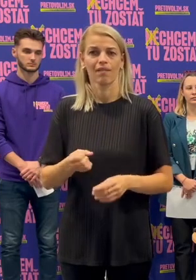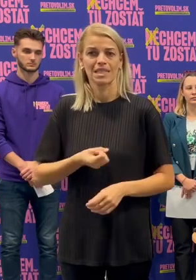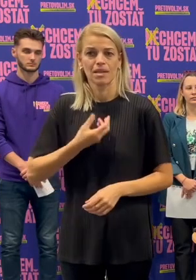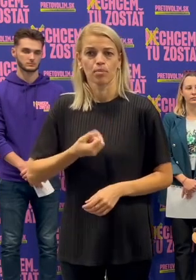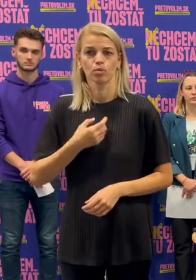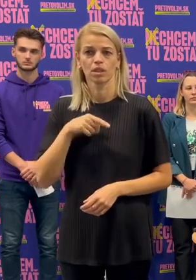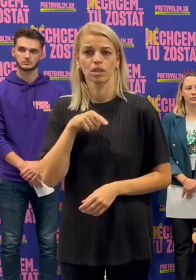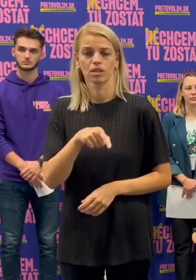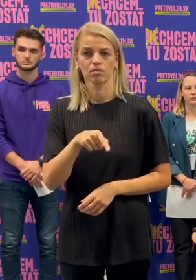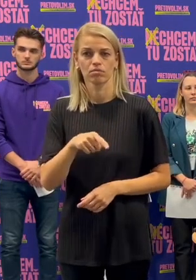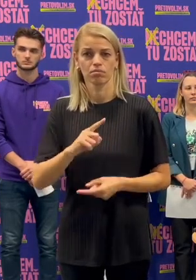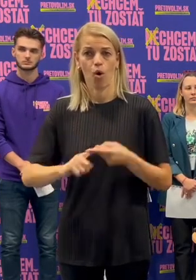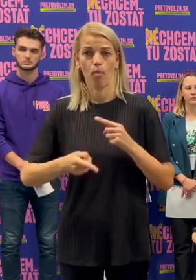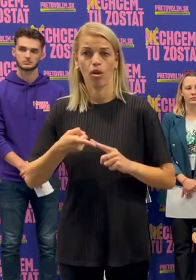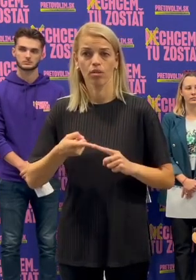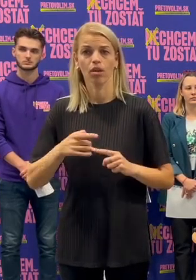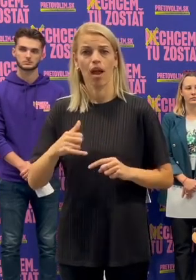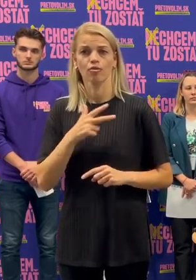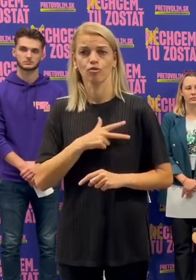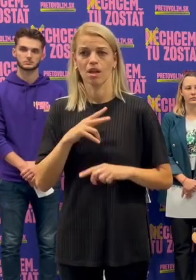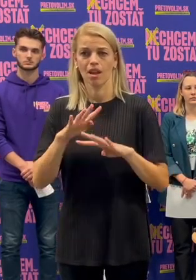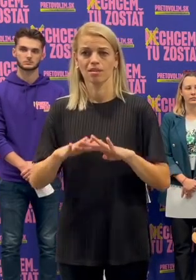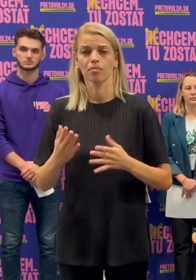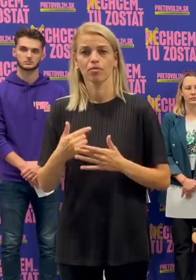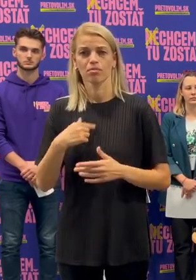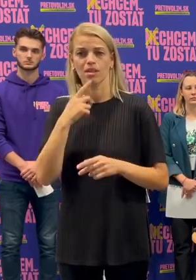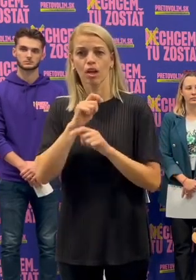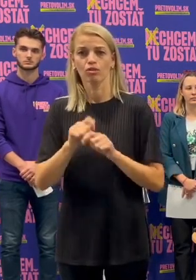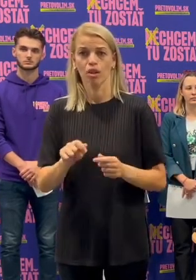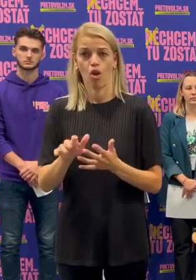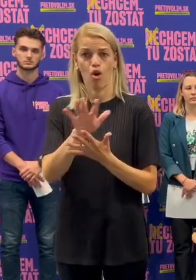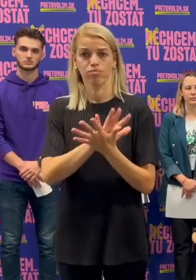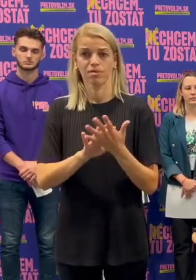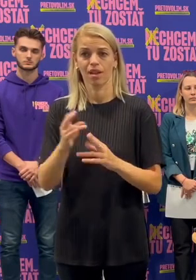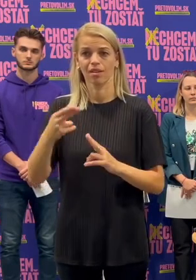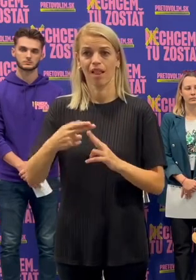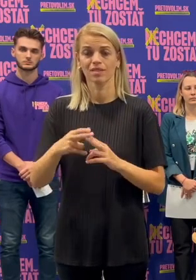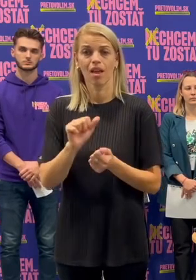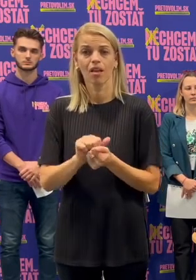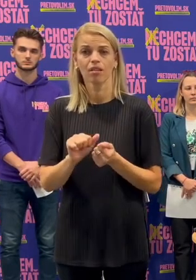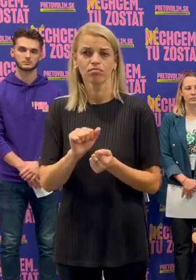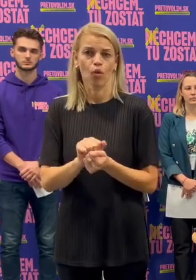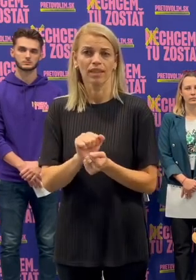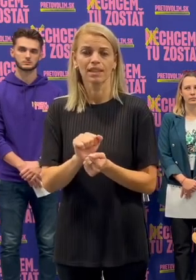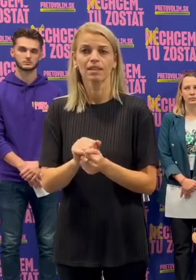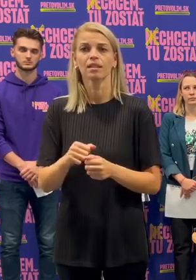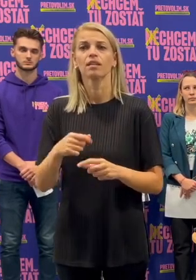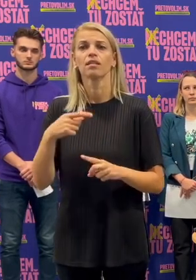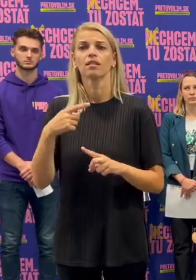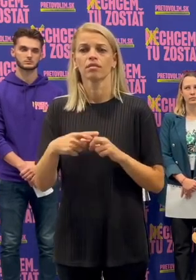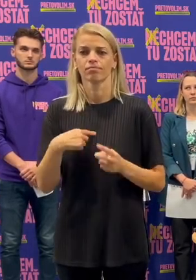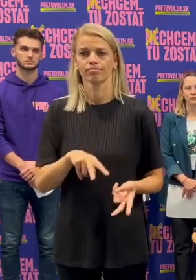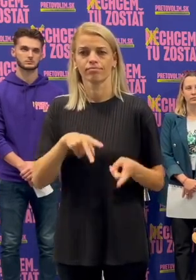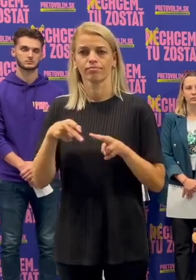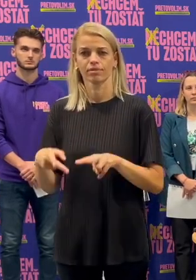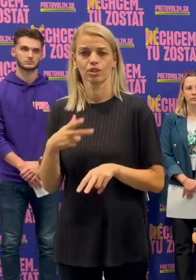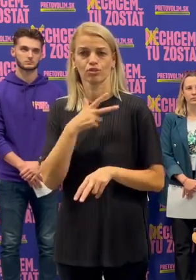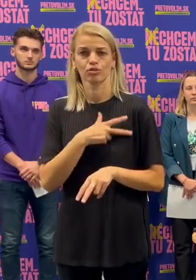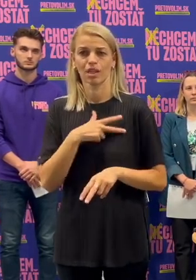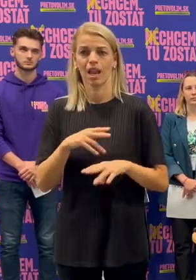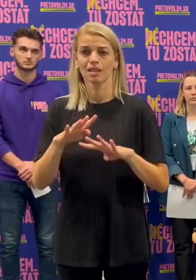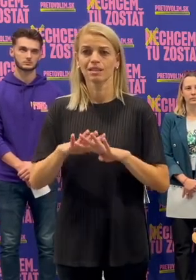na sociálnych sieťach. Preto sme sa rozhodli nielen obsah z televíznych novín, ale prenášať teda na sociálne siete, ale aj